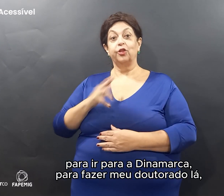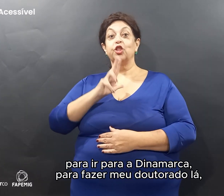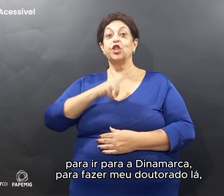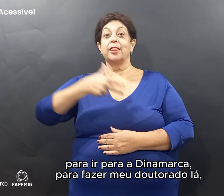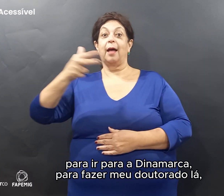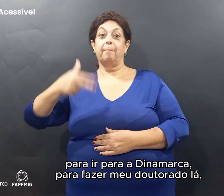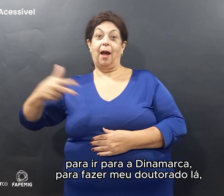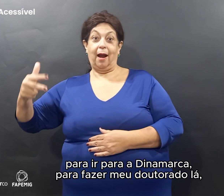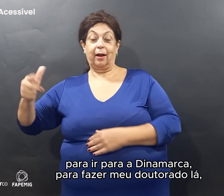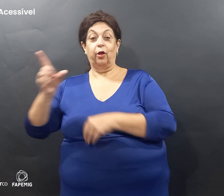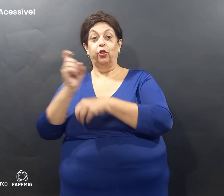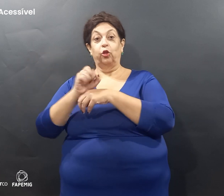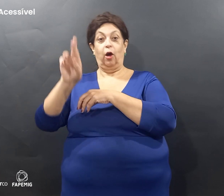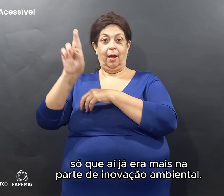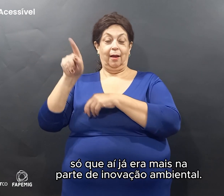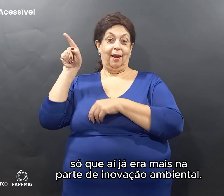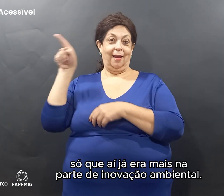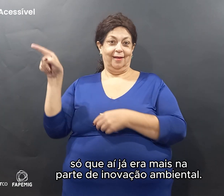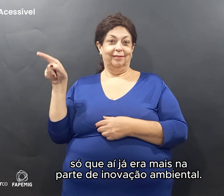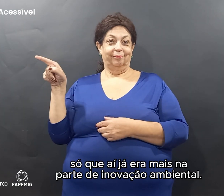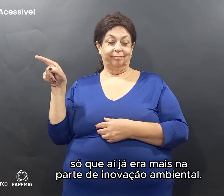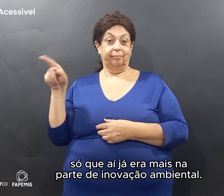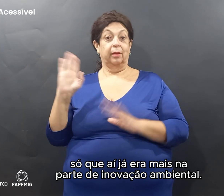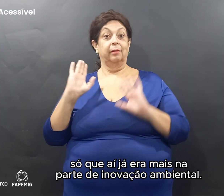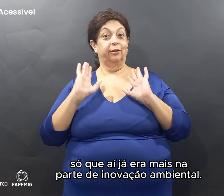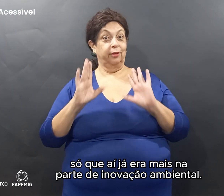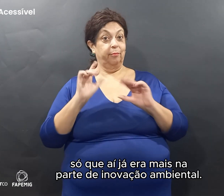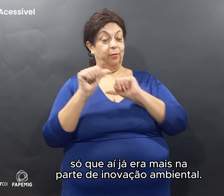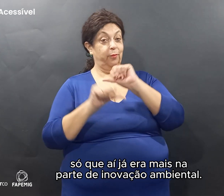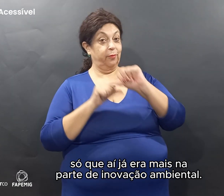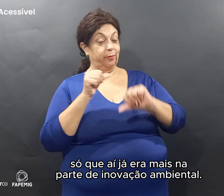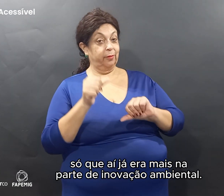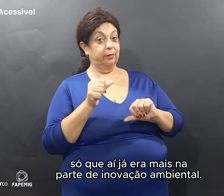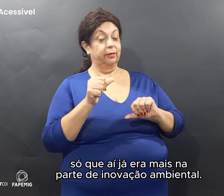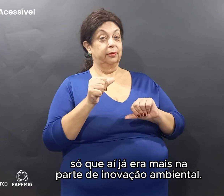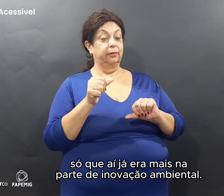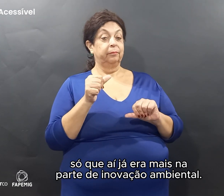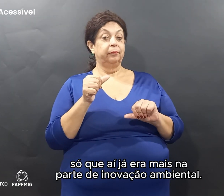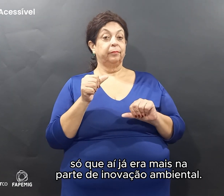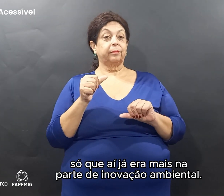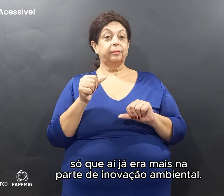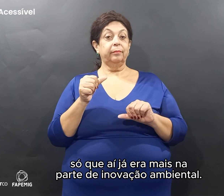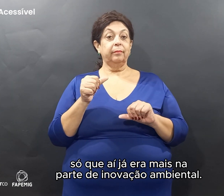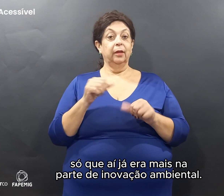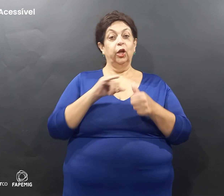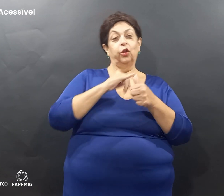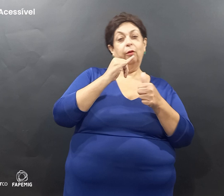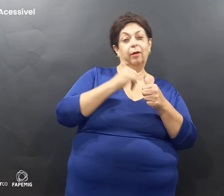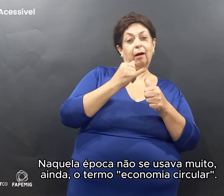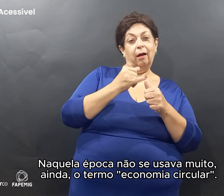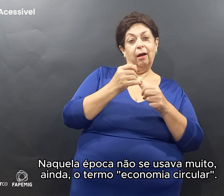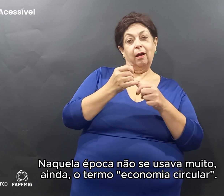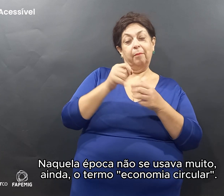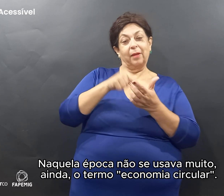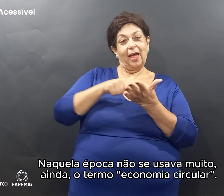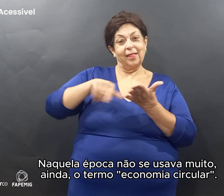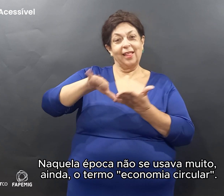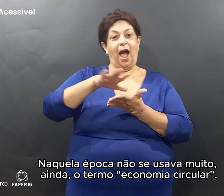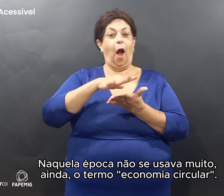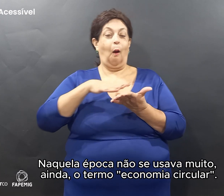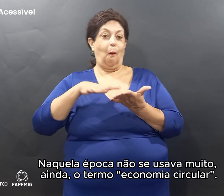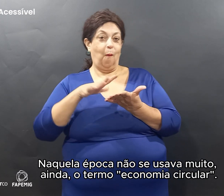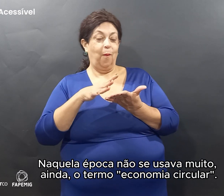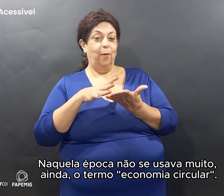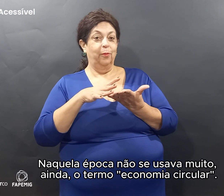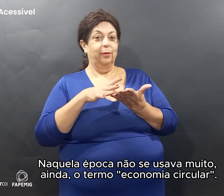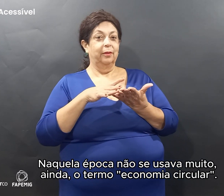Dinamarca, para fazer meu doutorado lá, só que aí já era mais na parte de inovação ambiental. Naquela época não se